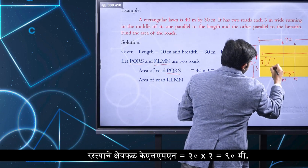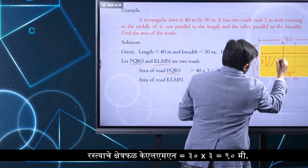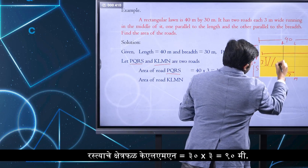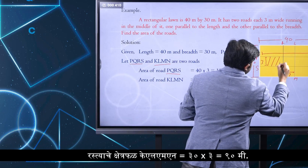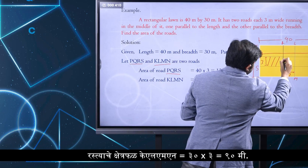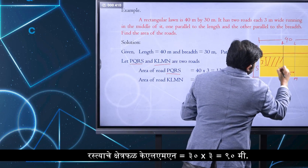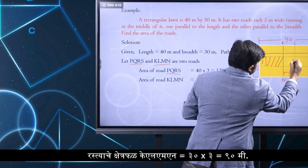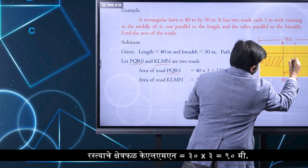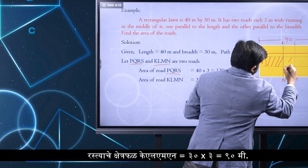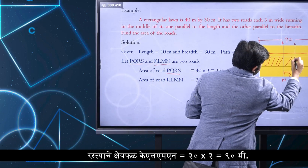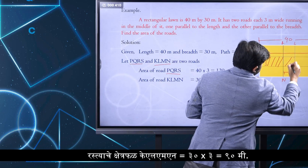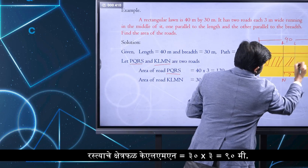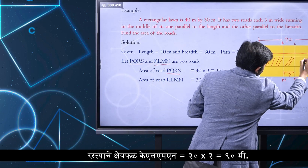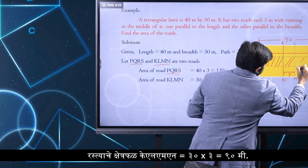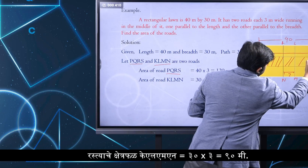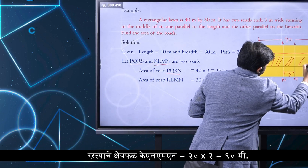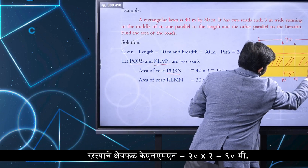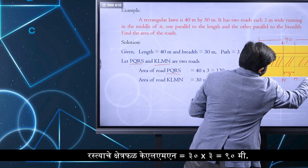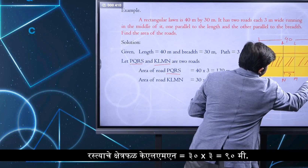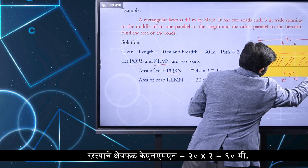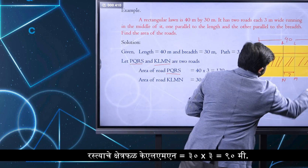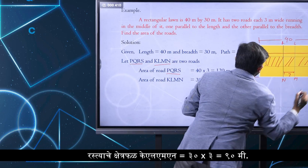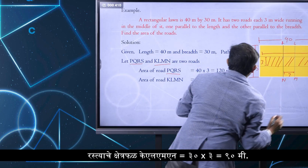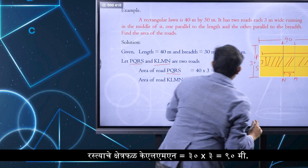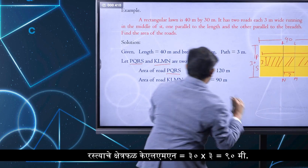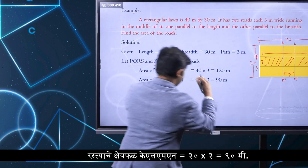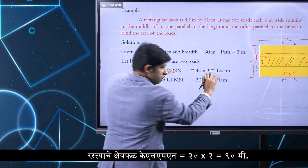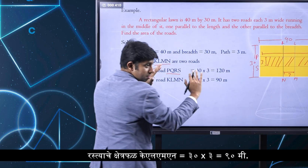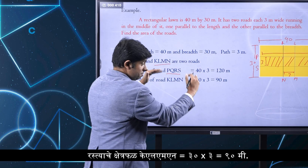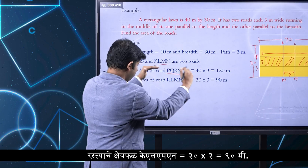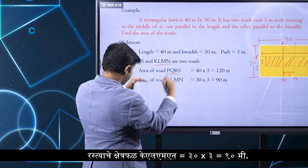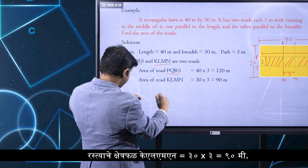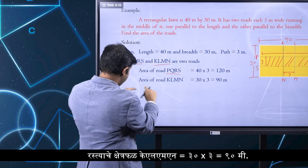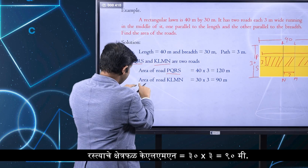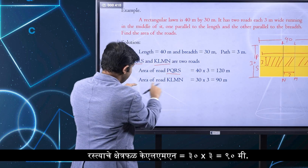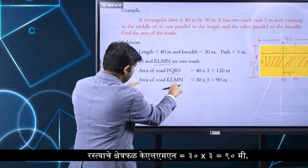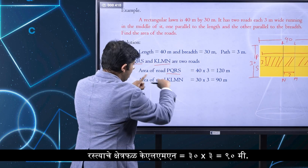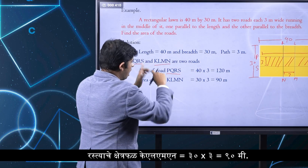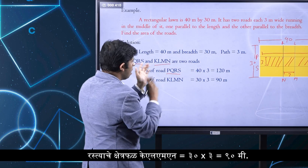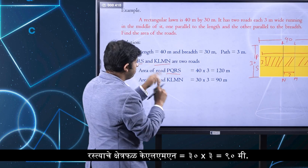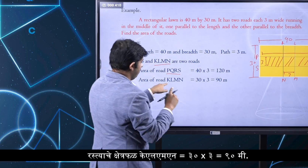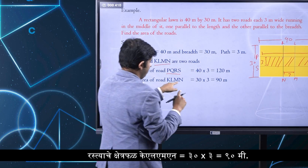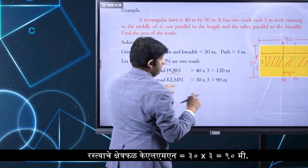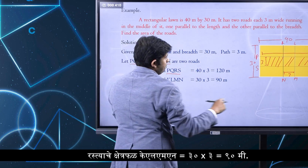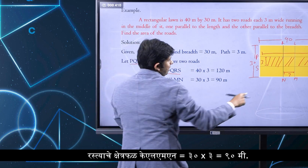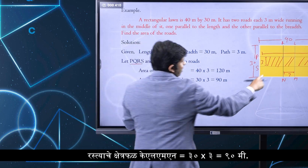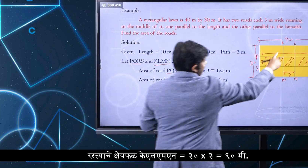रस्त्याचे क्षेत्रफळ KLMN इज इक्वल टू 30 इंटू 3 इज इक्वल टू 90 मीटर.